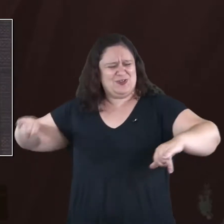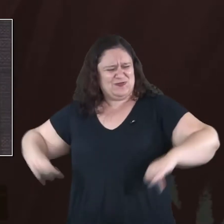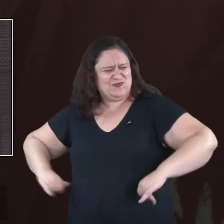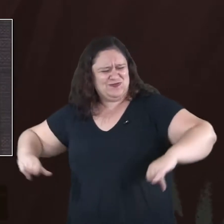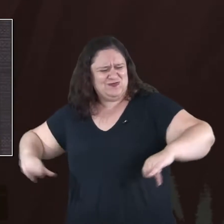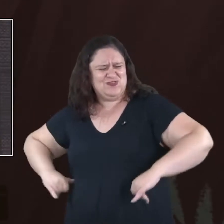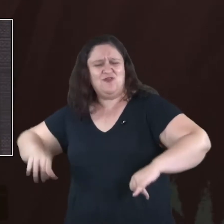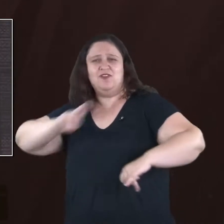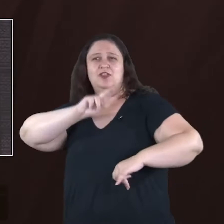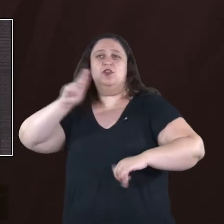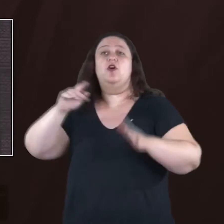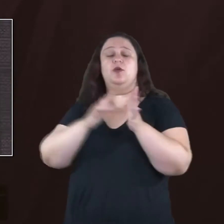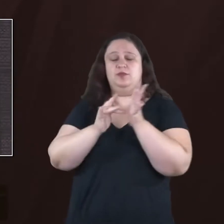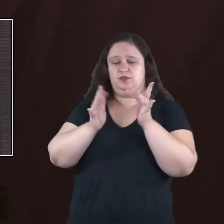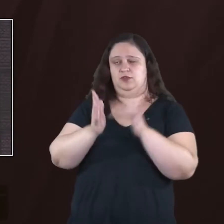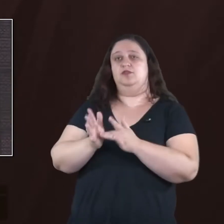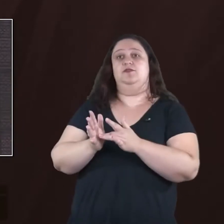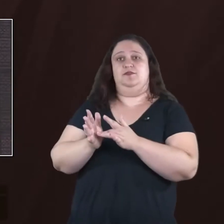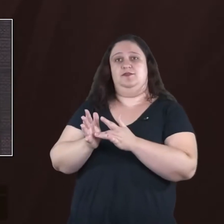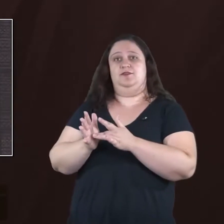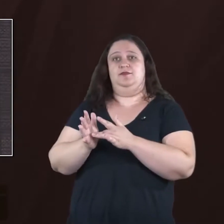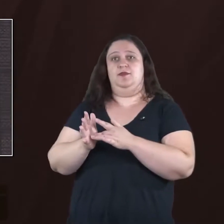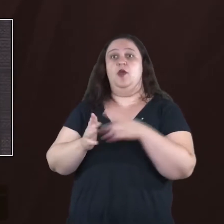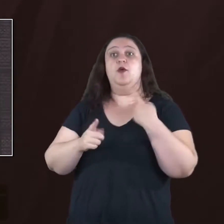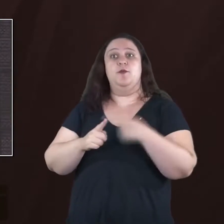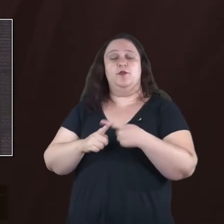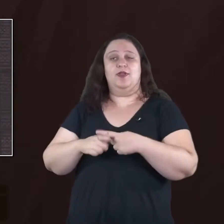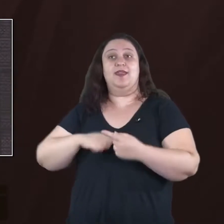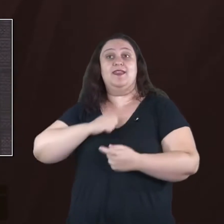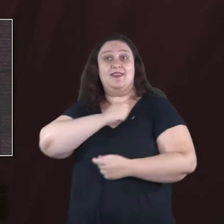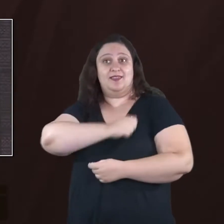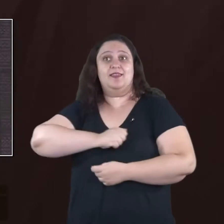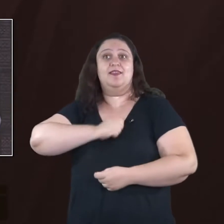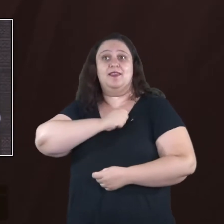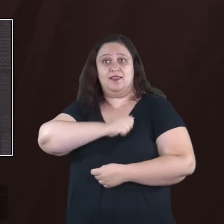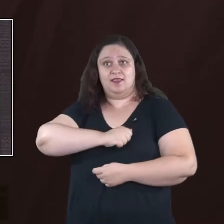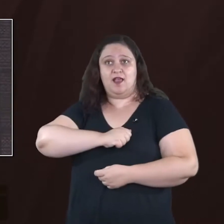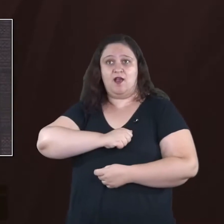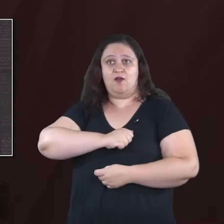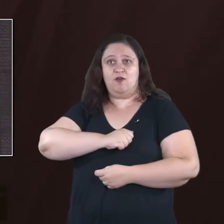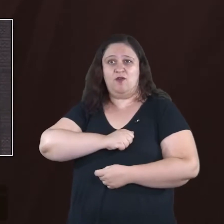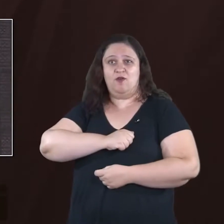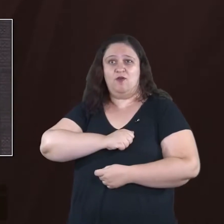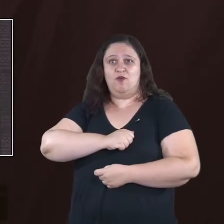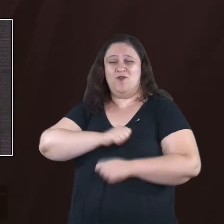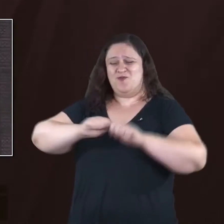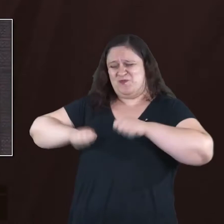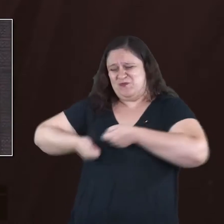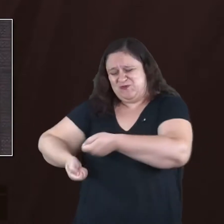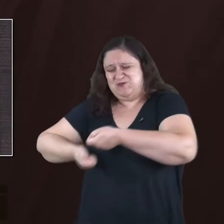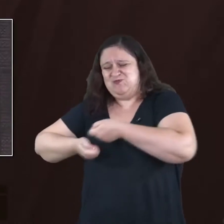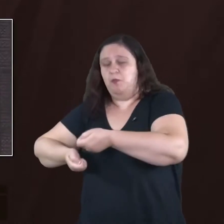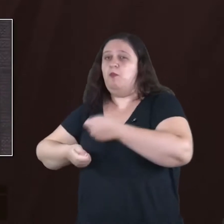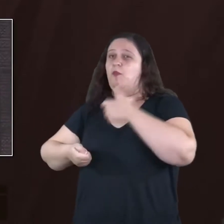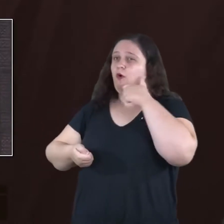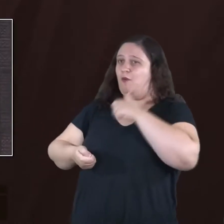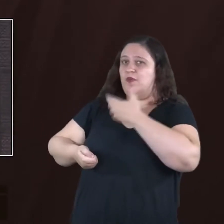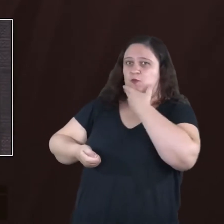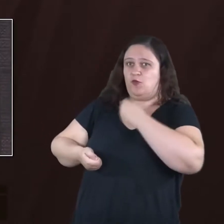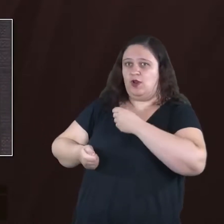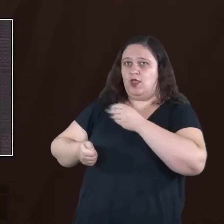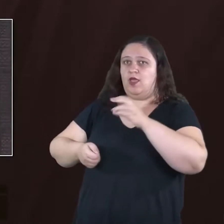Ele que fez sofrer tantos homens e mulheres que invocavam o nome de Jesus,